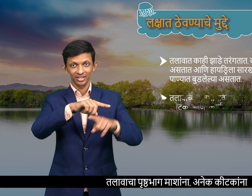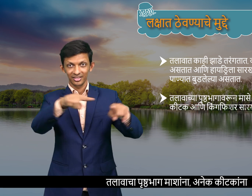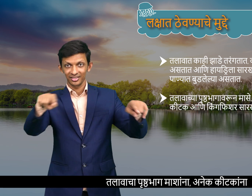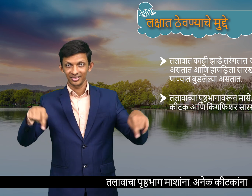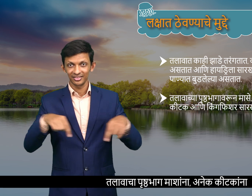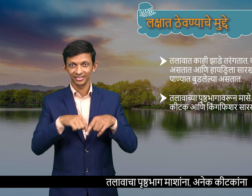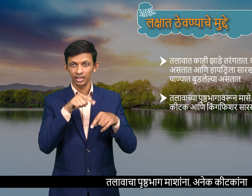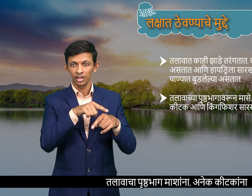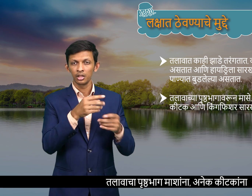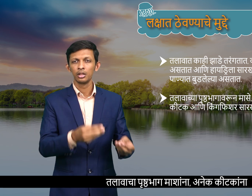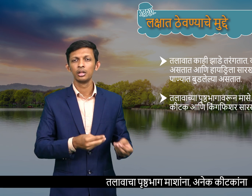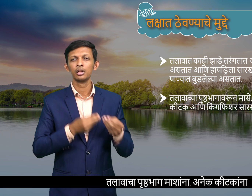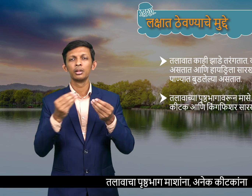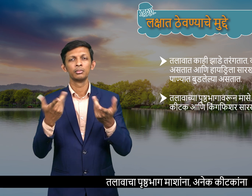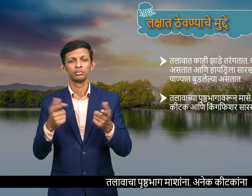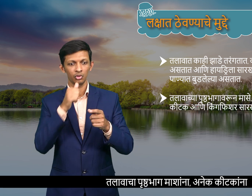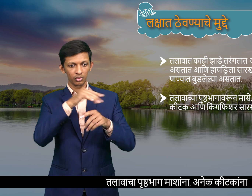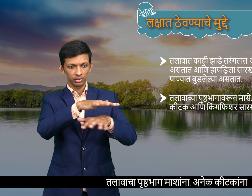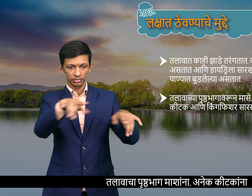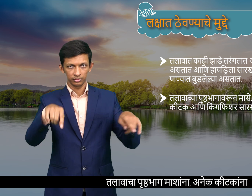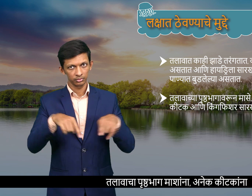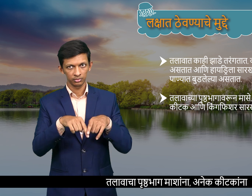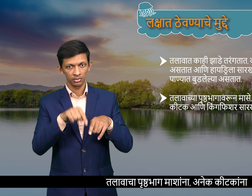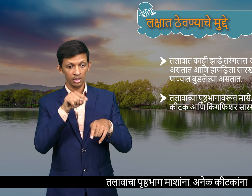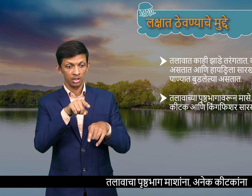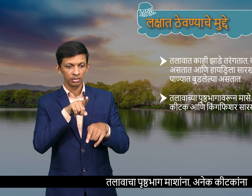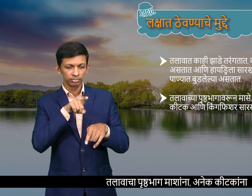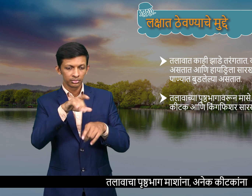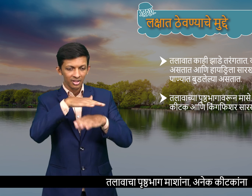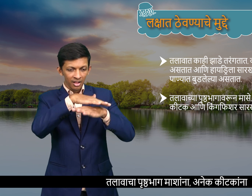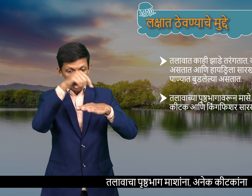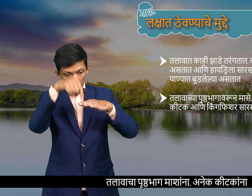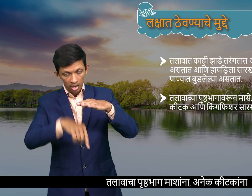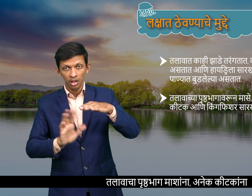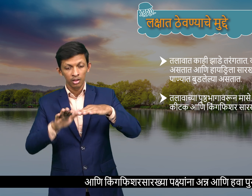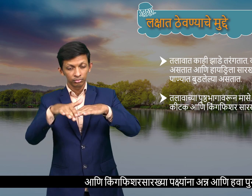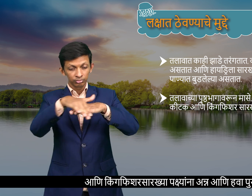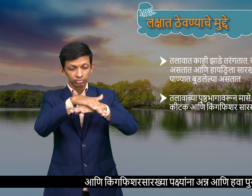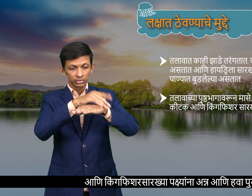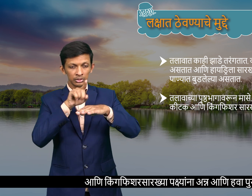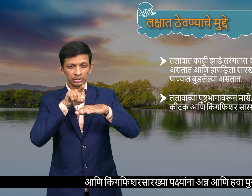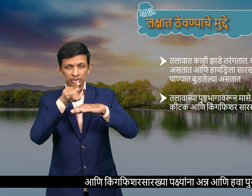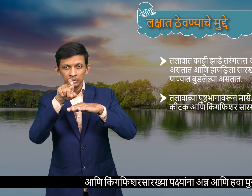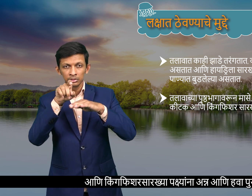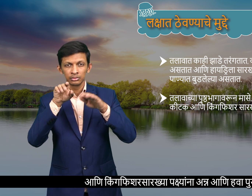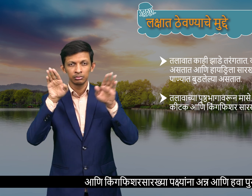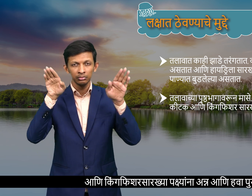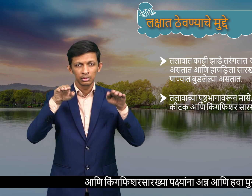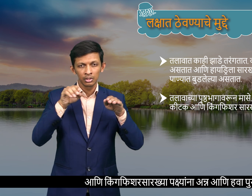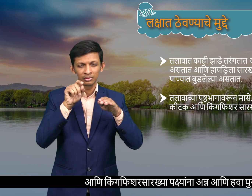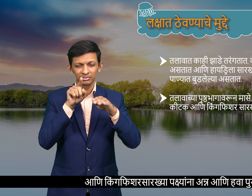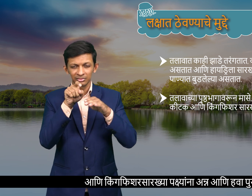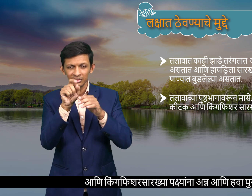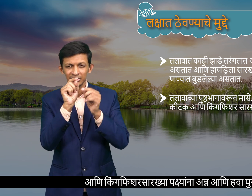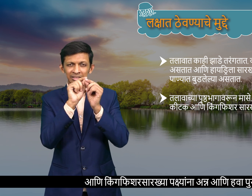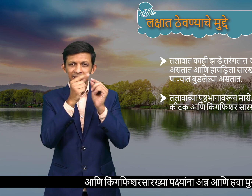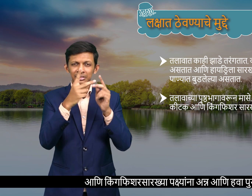तलावाचा पृष्ठभाग माशांना, अनेक कीटकांना आणि किंगफिशर सारख्या पक्ष्यांना अन्न आणि हवा पुरवतो.